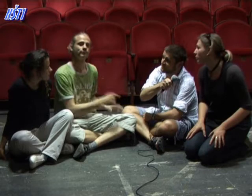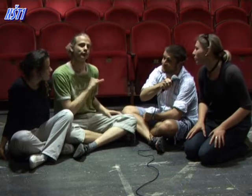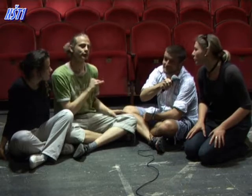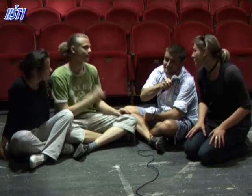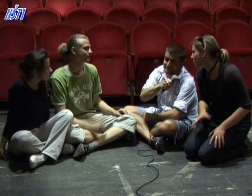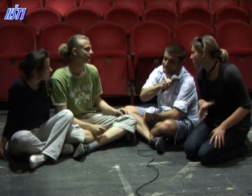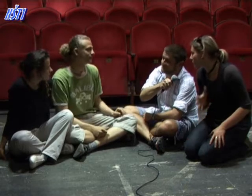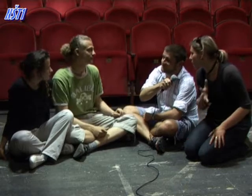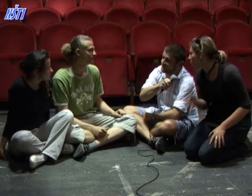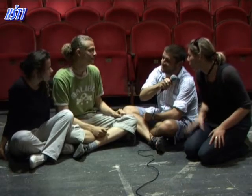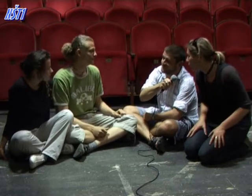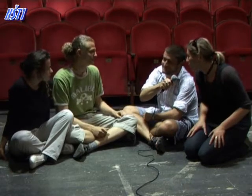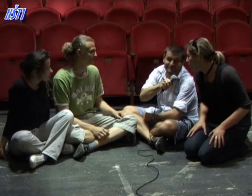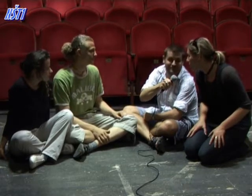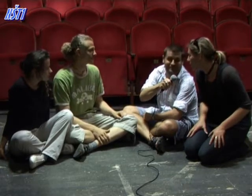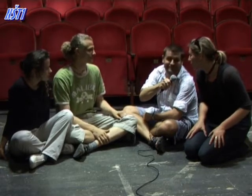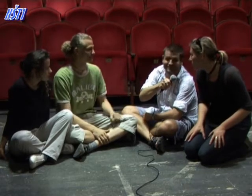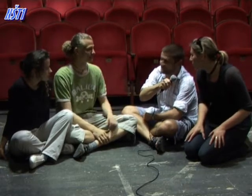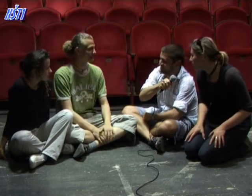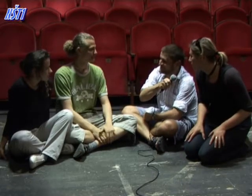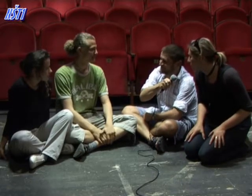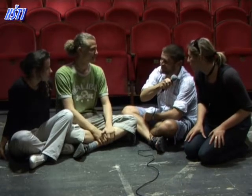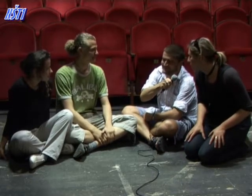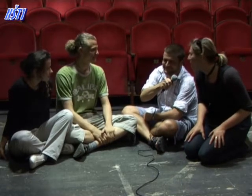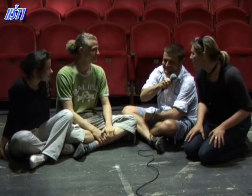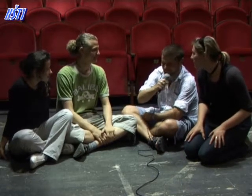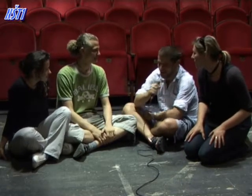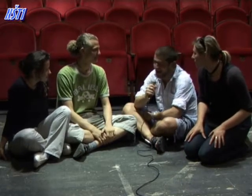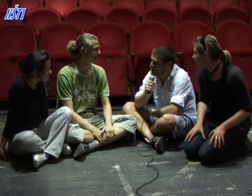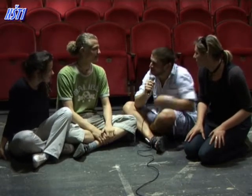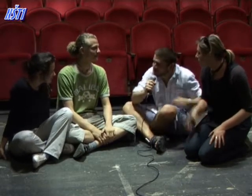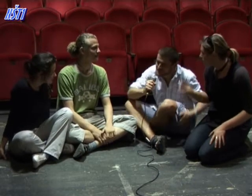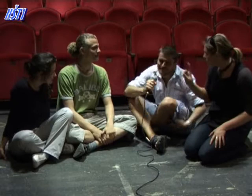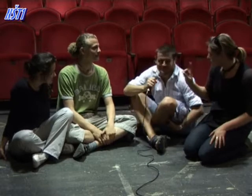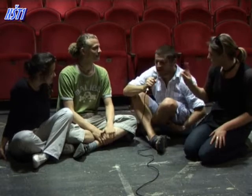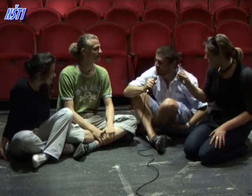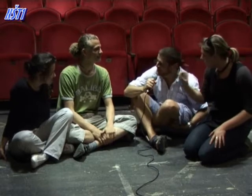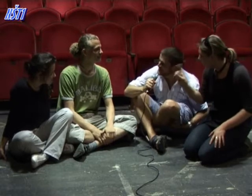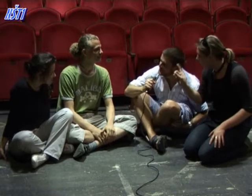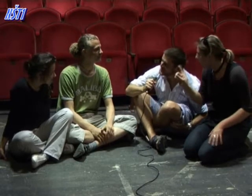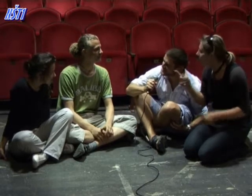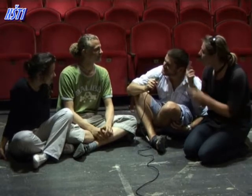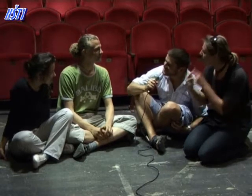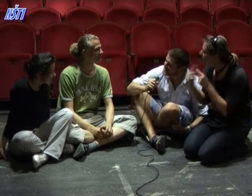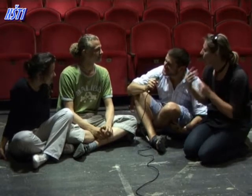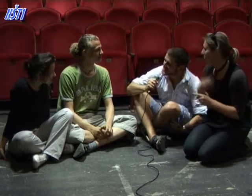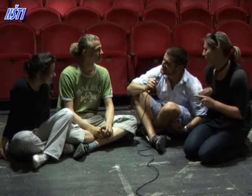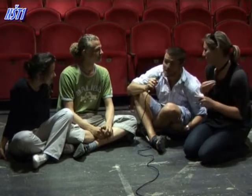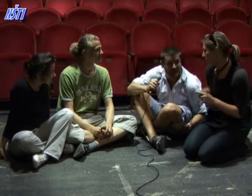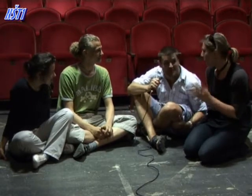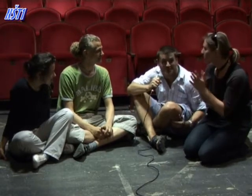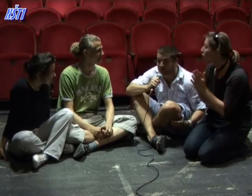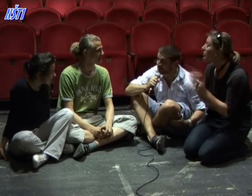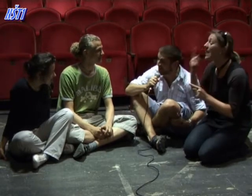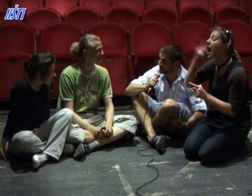nebo to jste dostal za úkol od divadla, aby to takhle dopadlo? No mě je líto, že jsem vlastně s